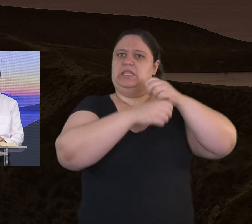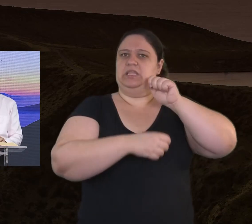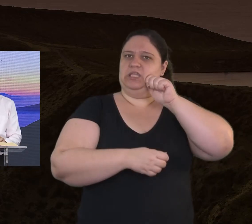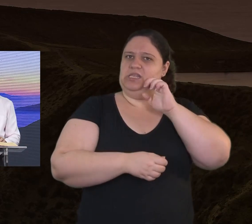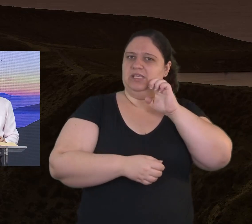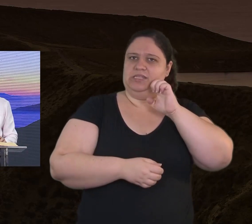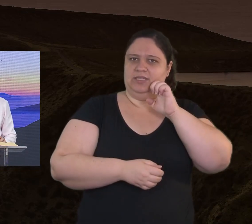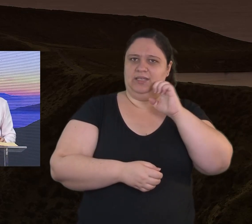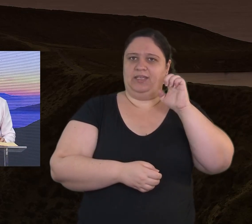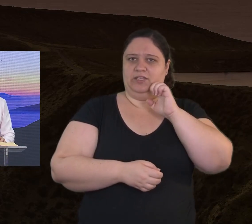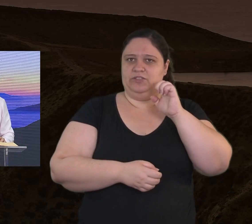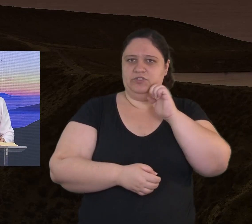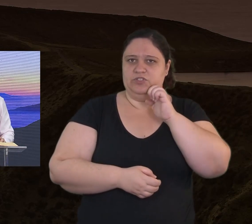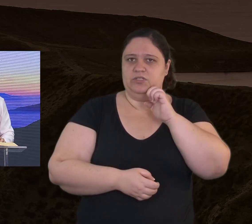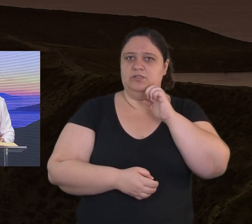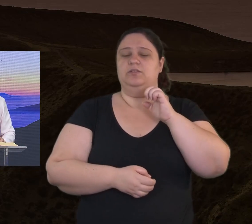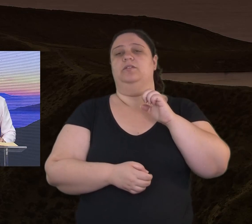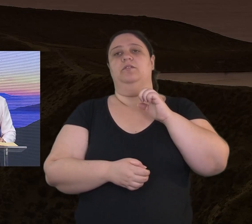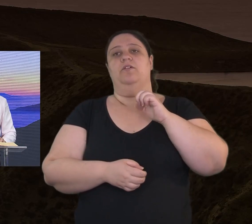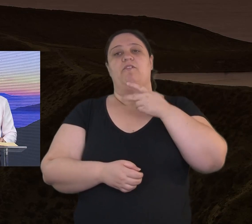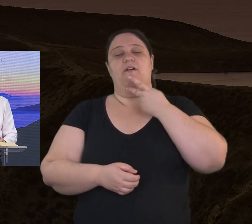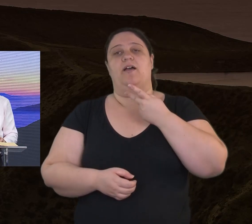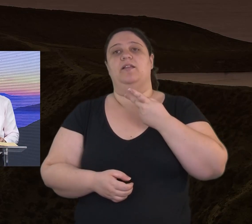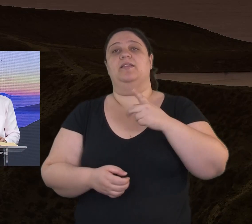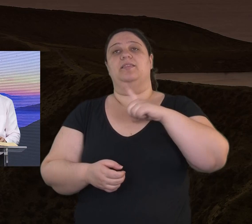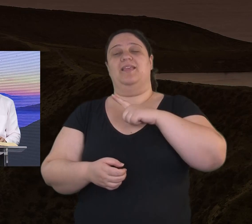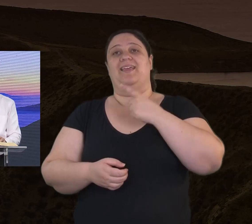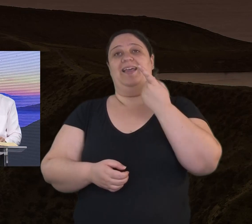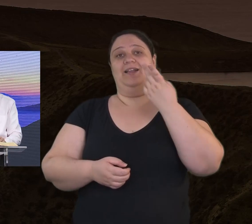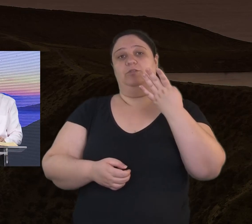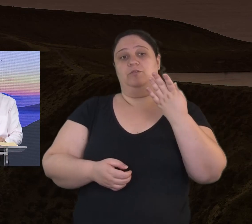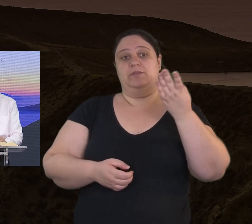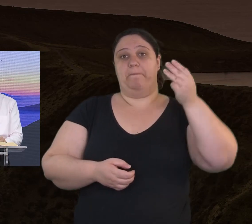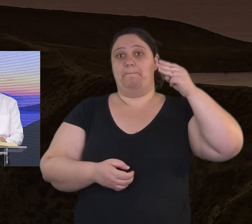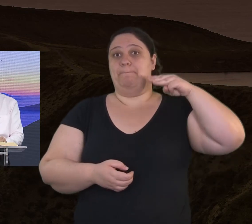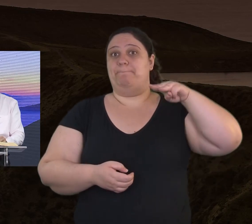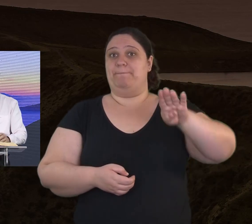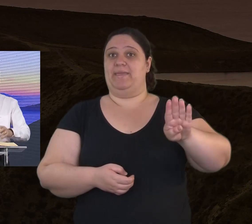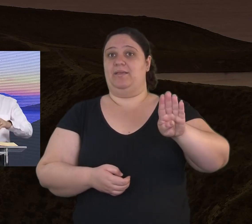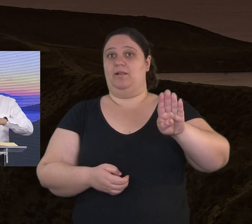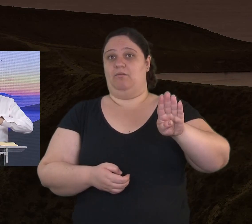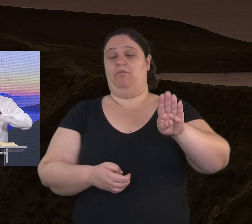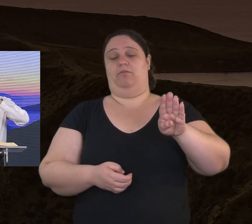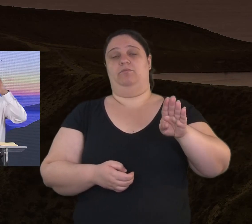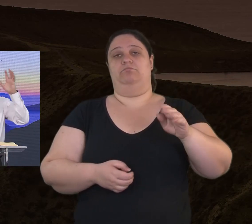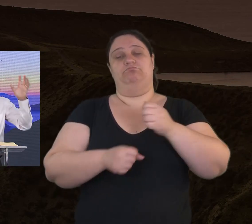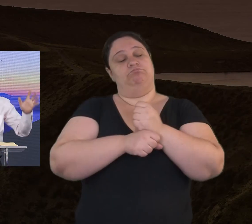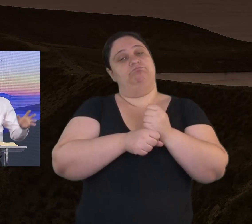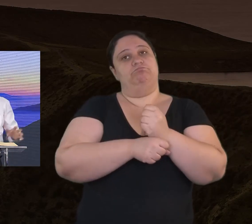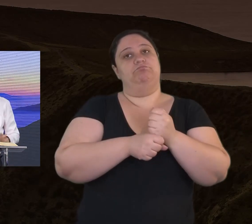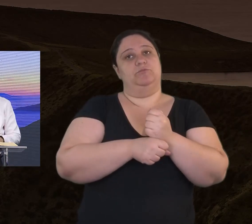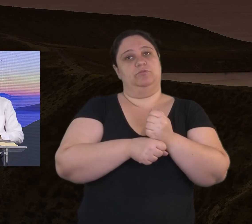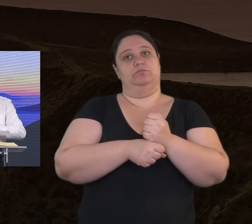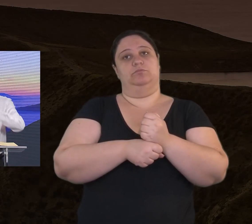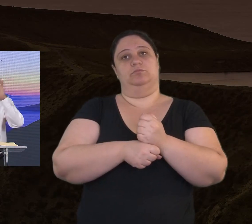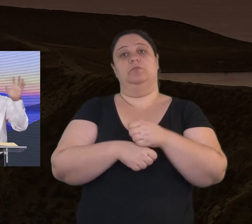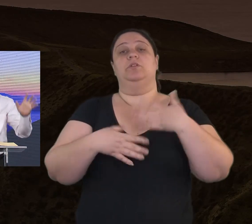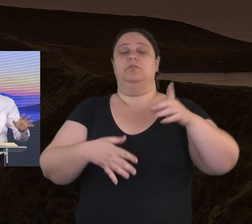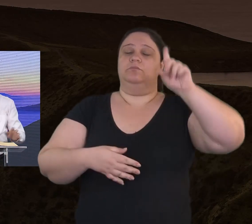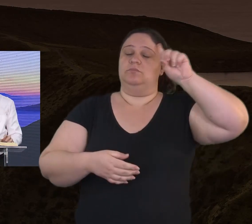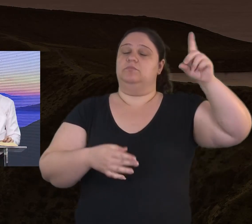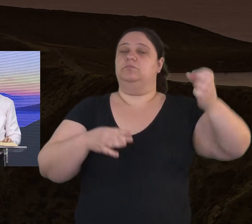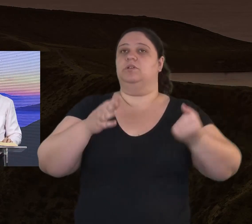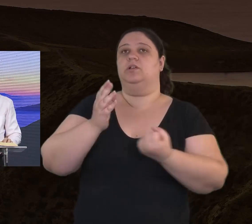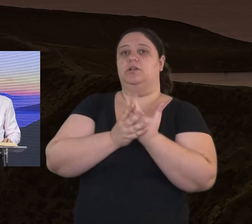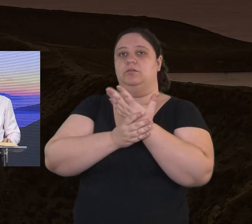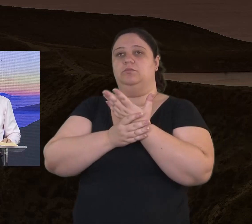mais de 14 bilhões de anos, mais de 14 bilhões de anos. Então Deus, né, quando criou, né, fez a criação